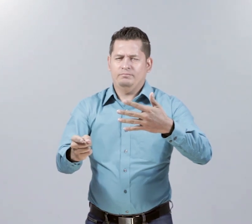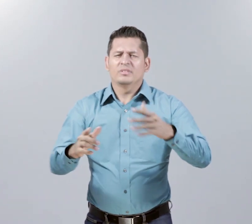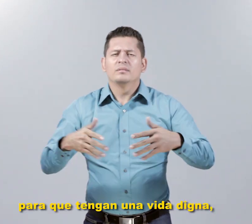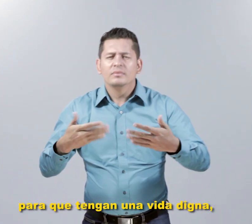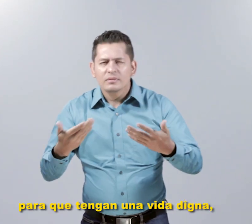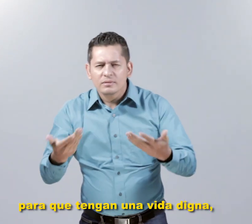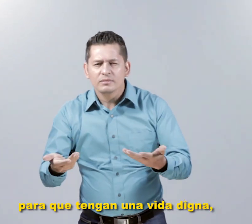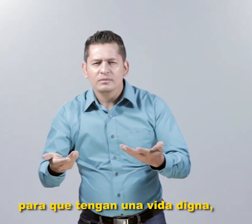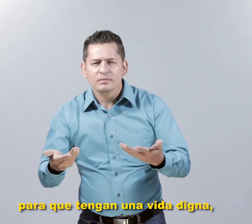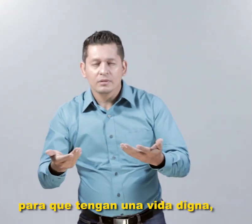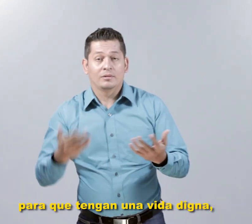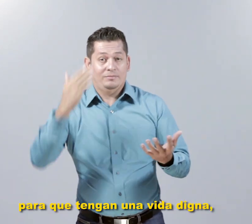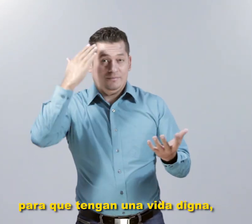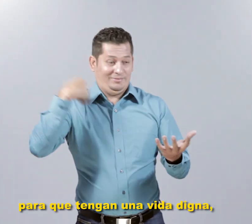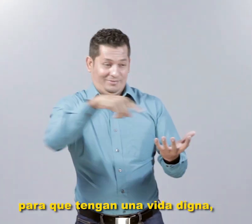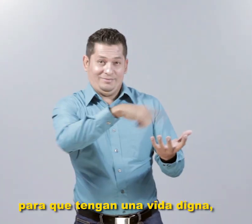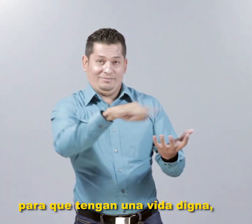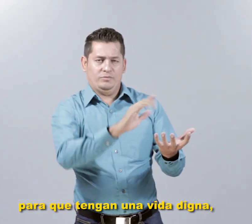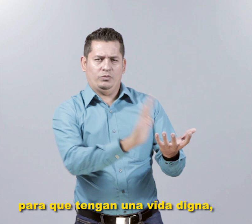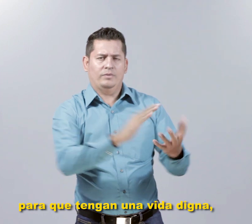Para que tengan una vida digna,